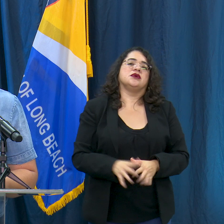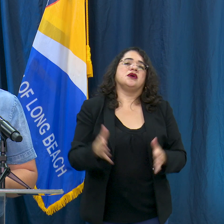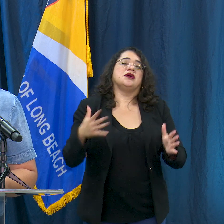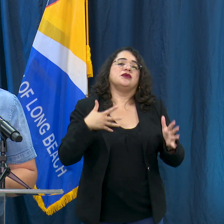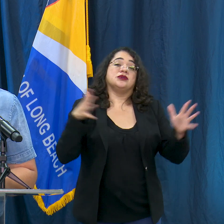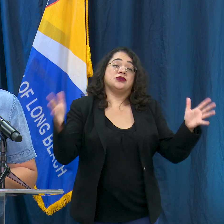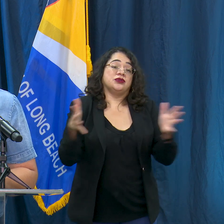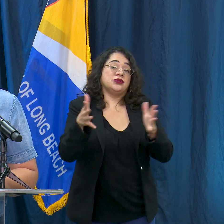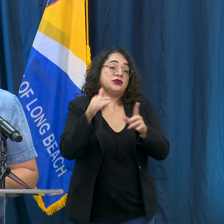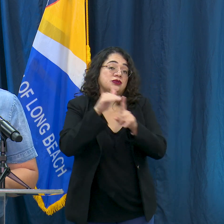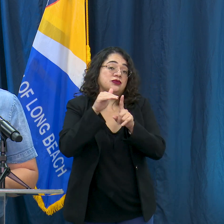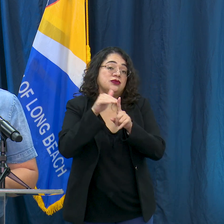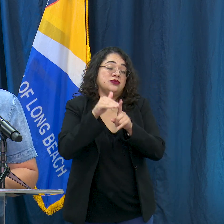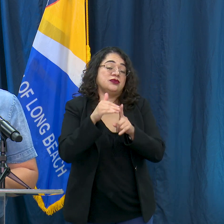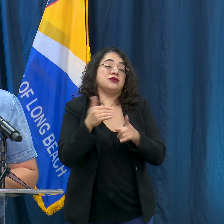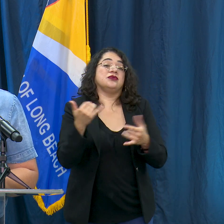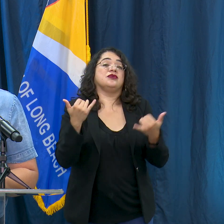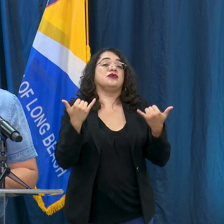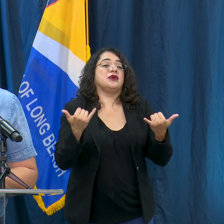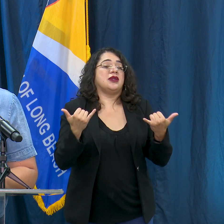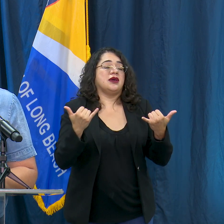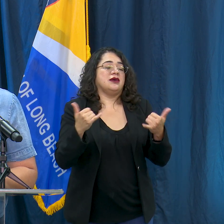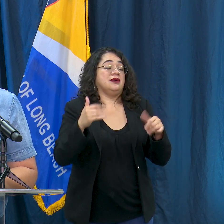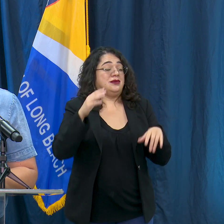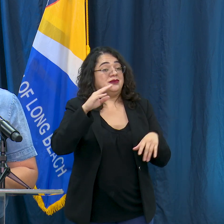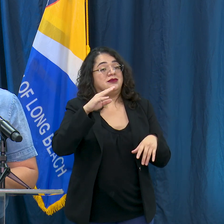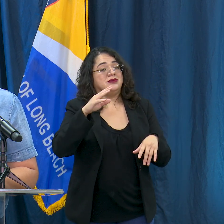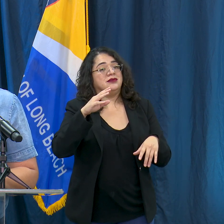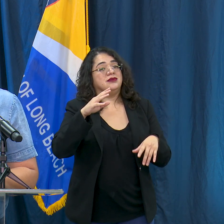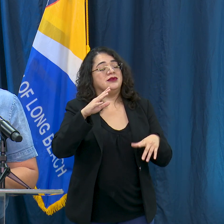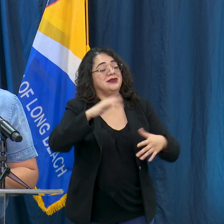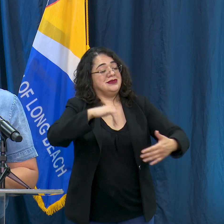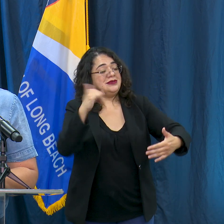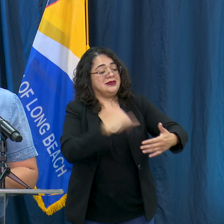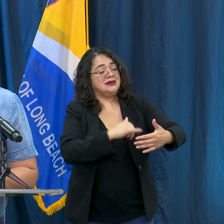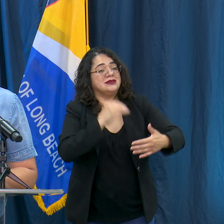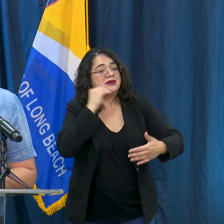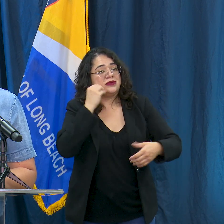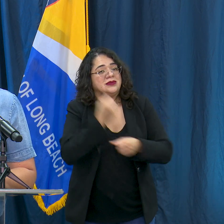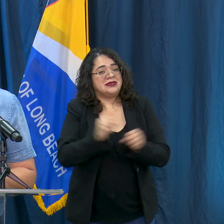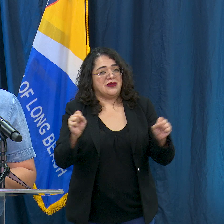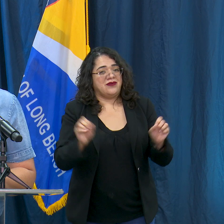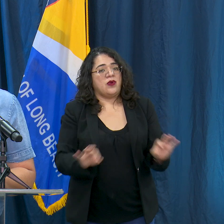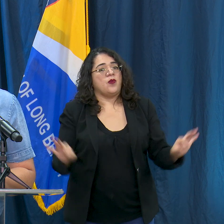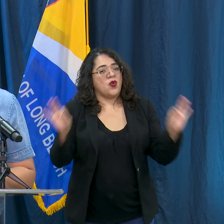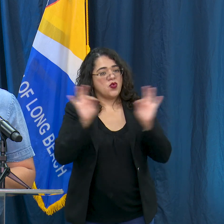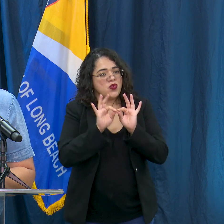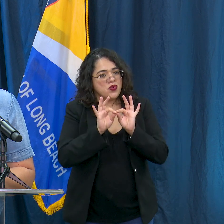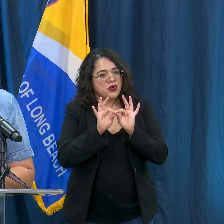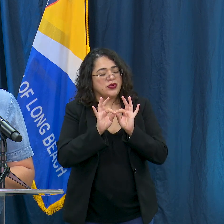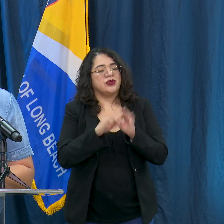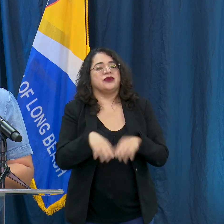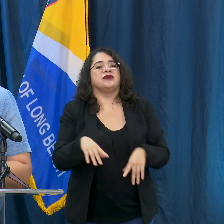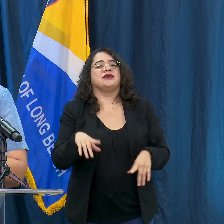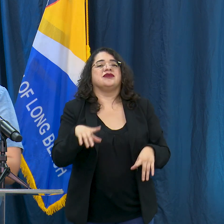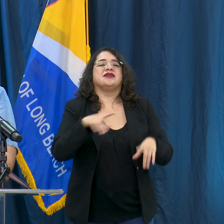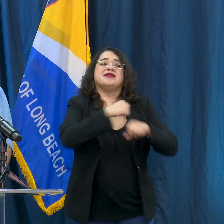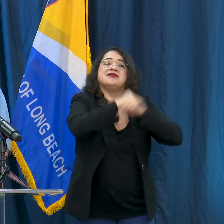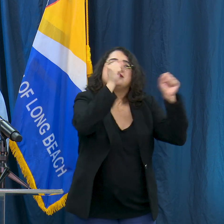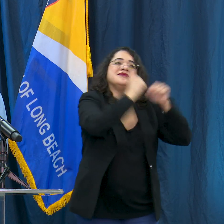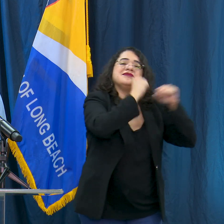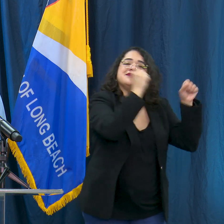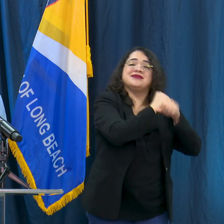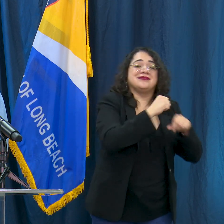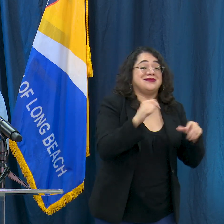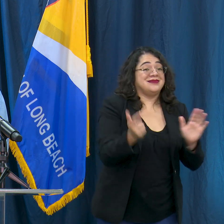acordarles que en este momento, para seguir las órdenes de más seguro en el hogar, que no prendan los fuegos